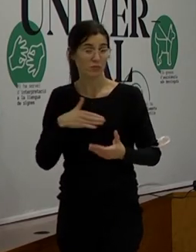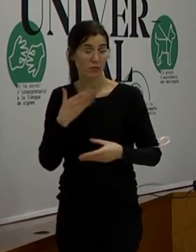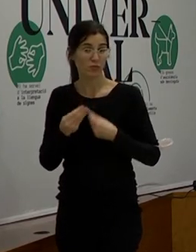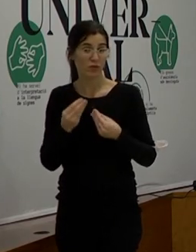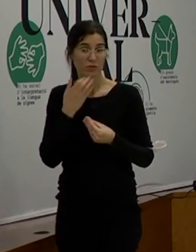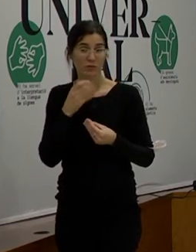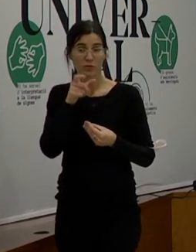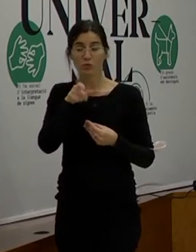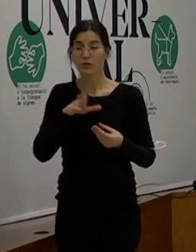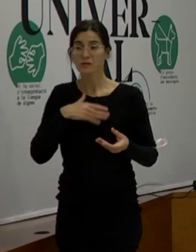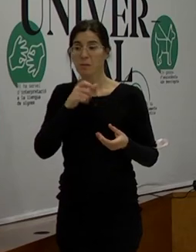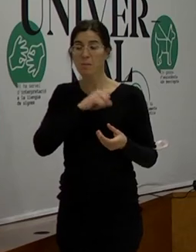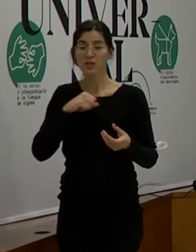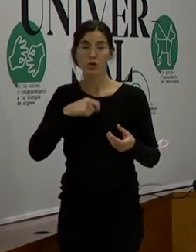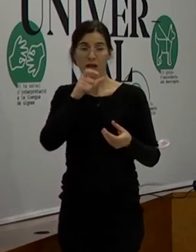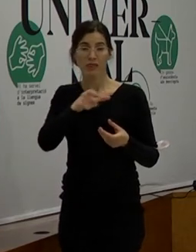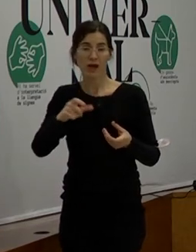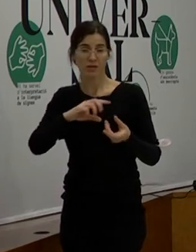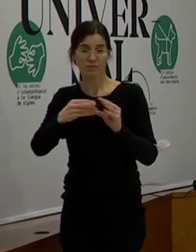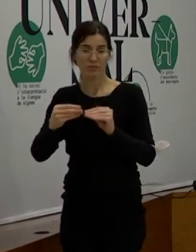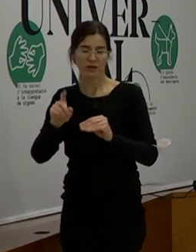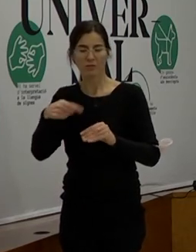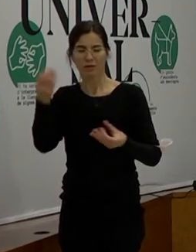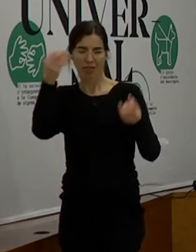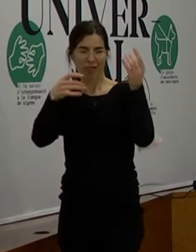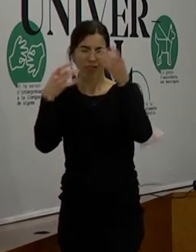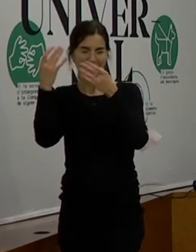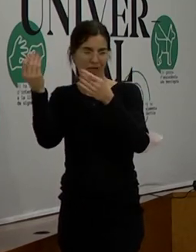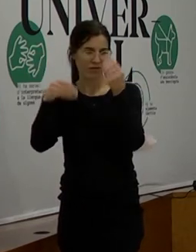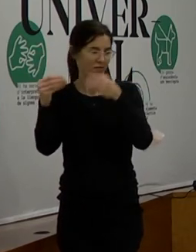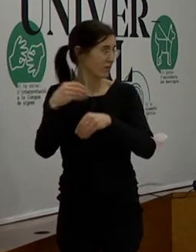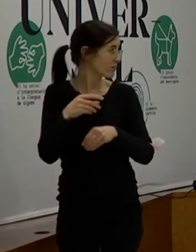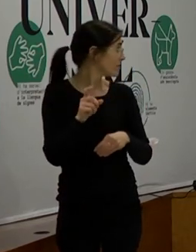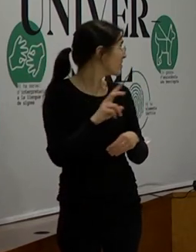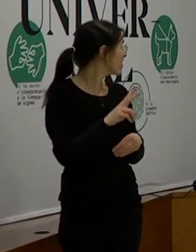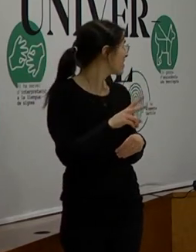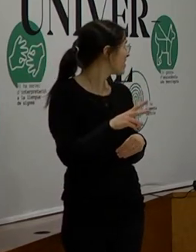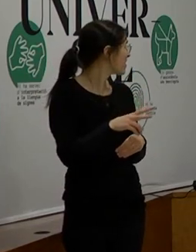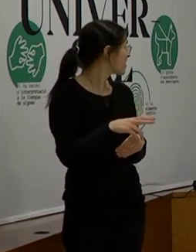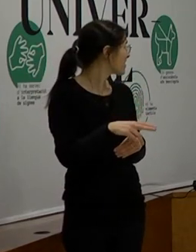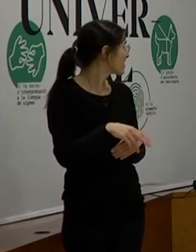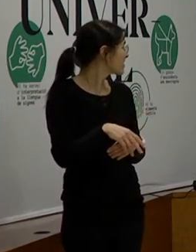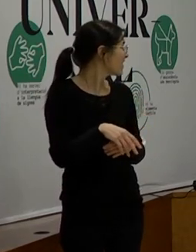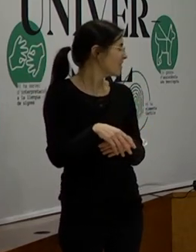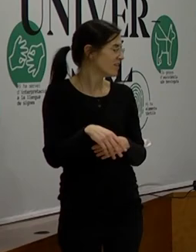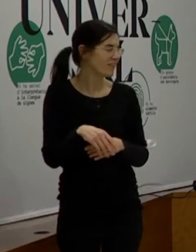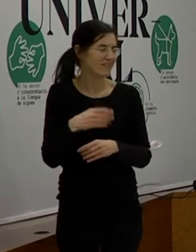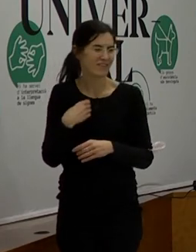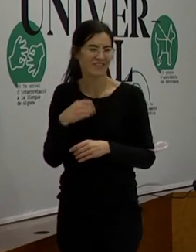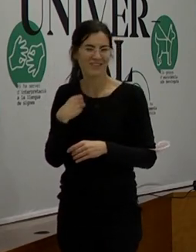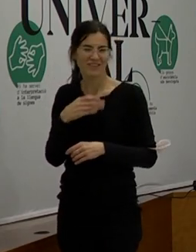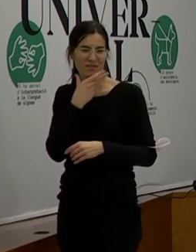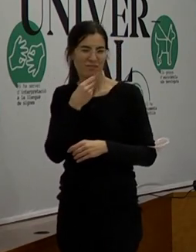tu personalitzes. I després tens xurrades que fan els fitons i els pinten. Mira, han hecho un fantasma aquí, queda la mar de mono.